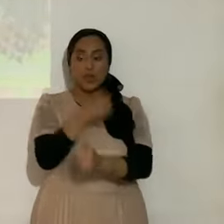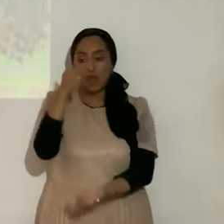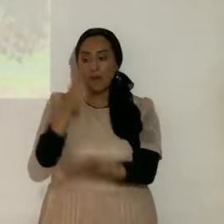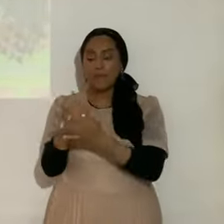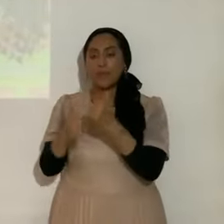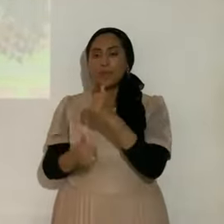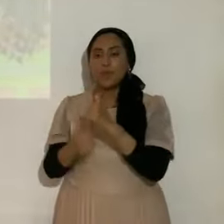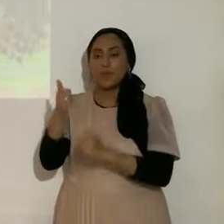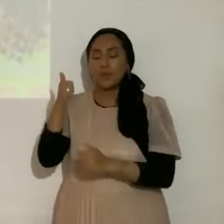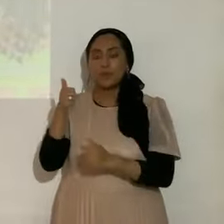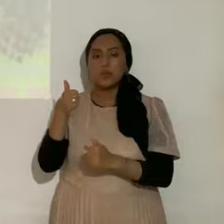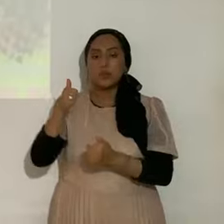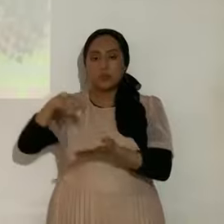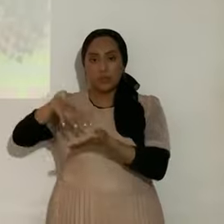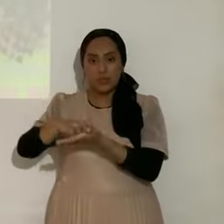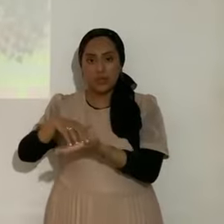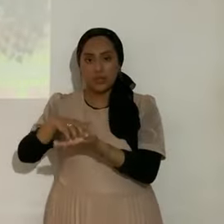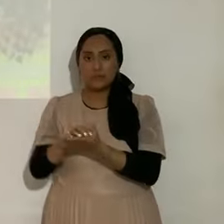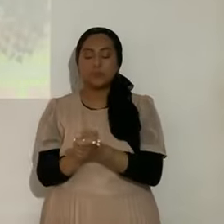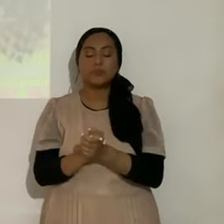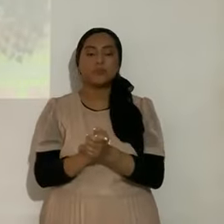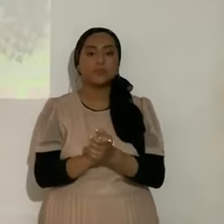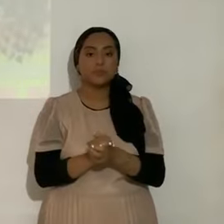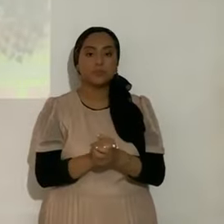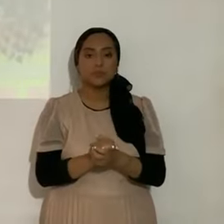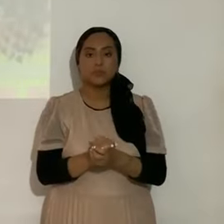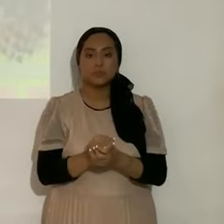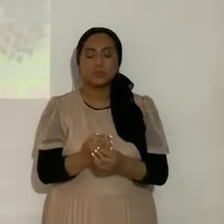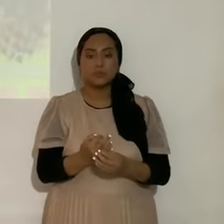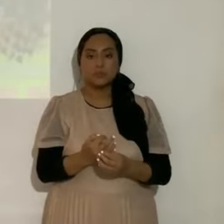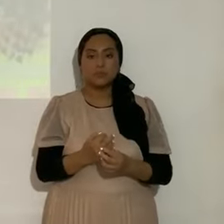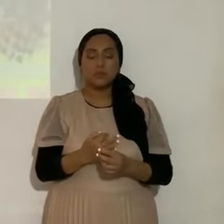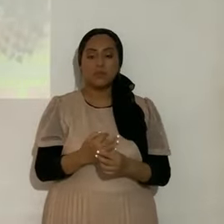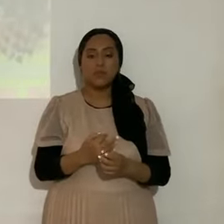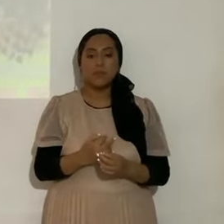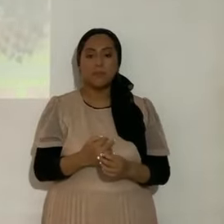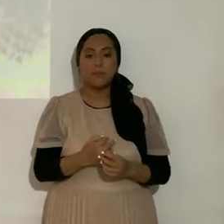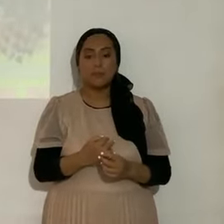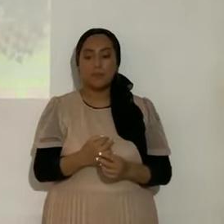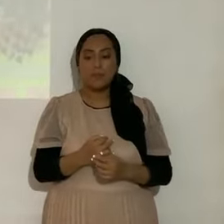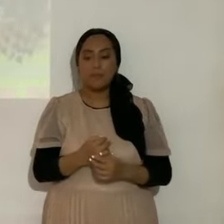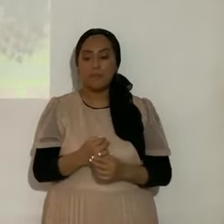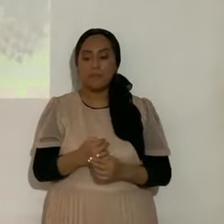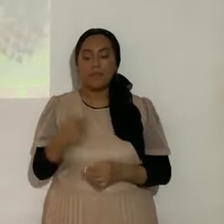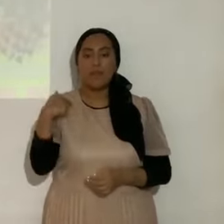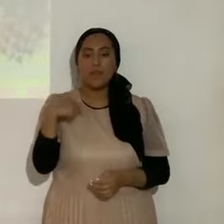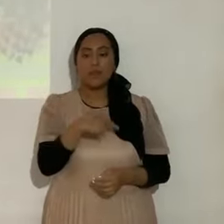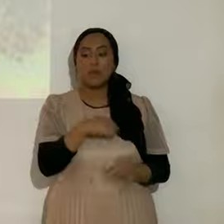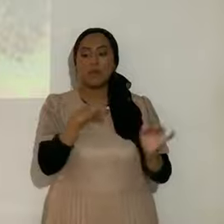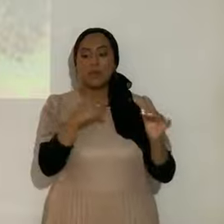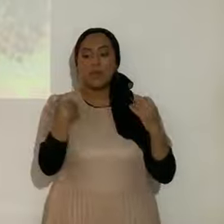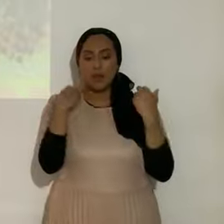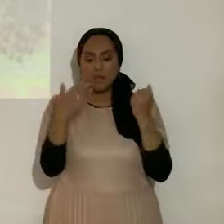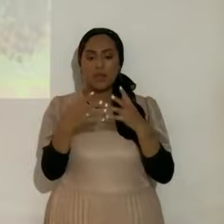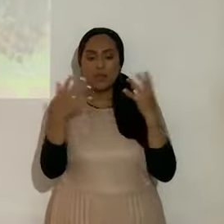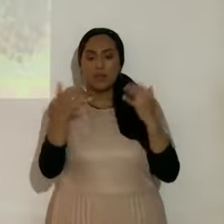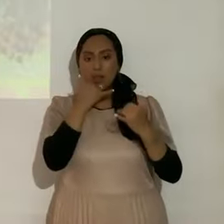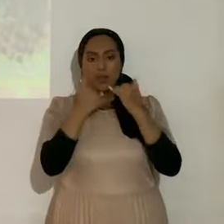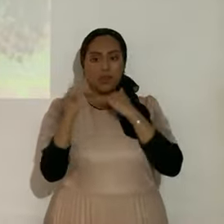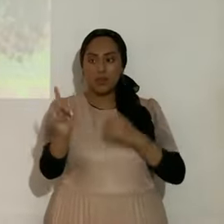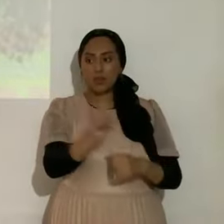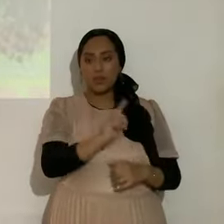débil. Y no quiere decir que nosotros seamos mejor que los demás. No, al contrario. Tenemos también muchos defectos y